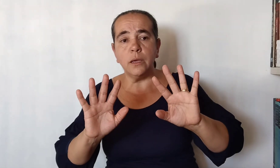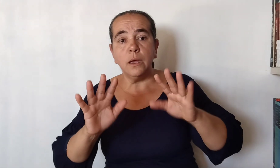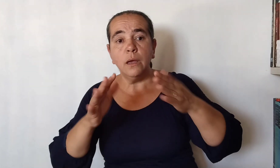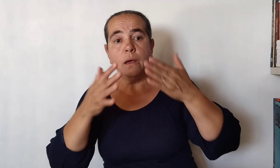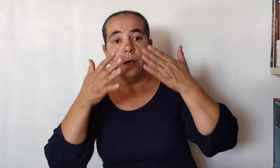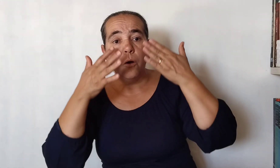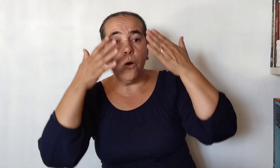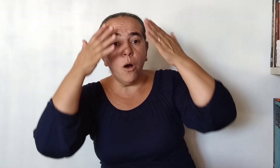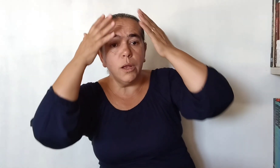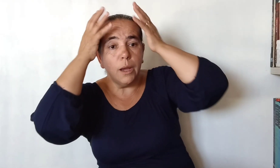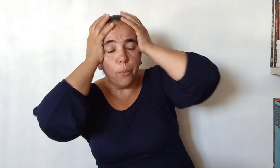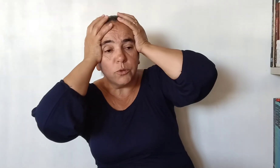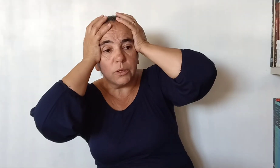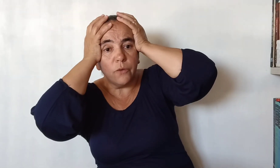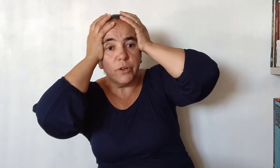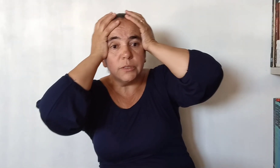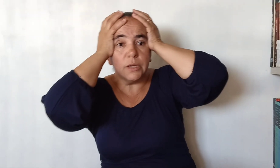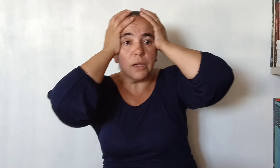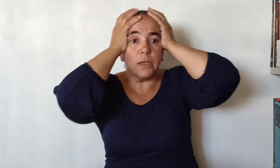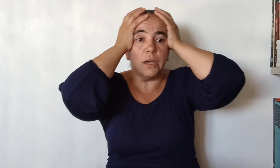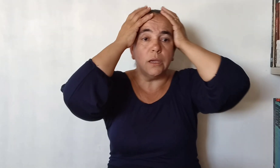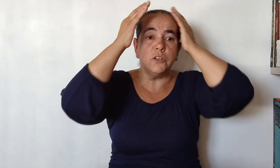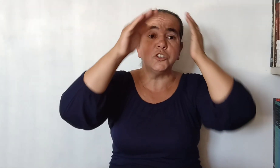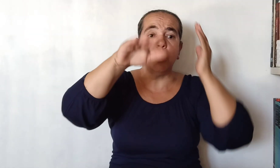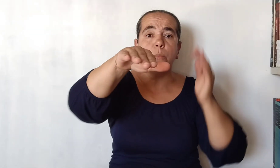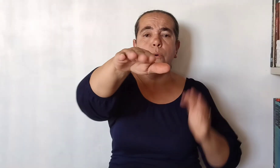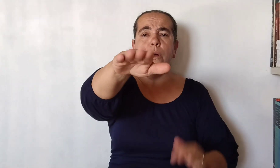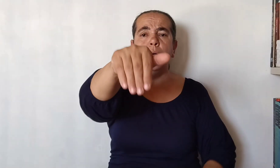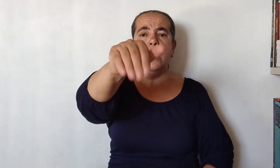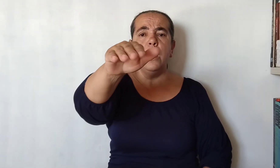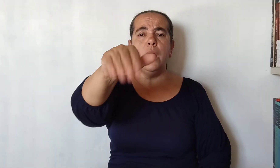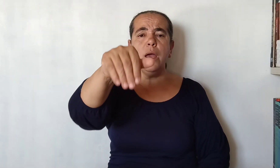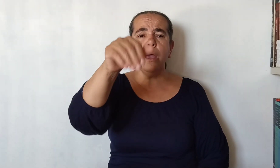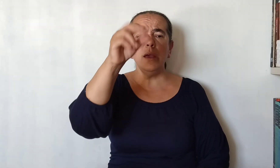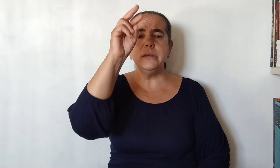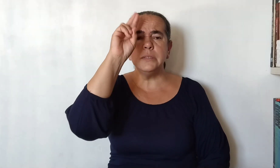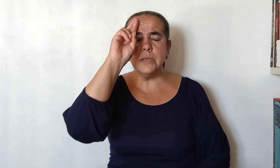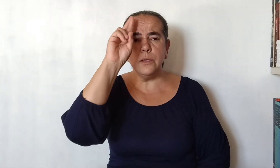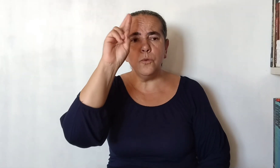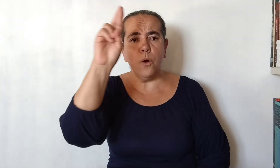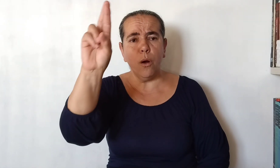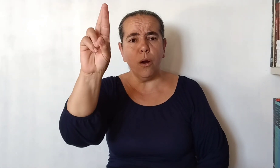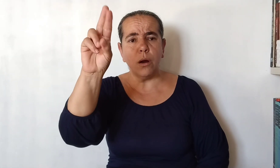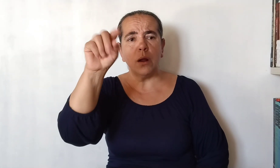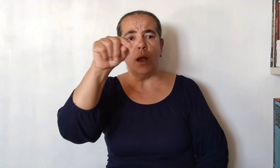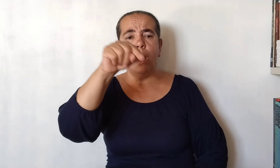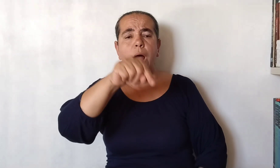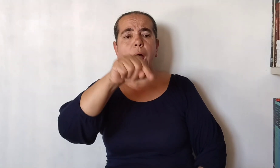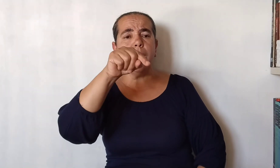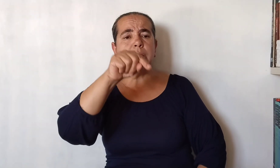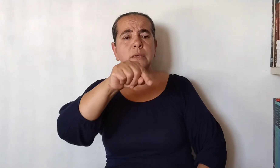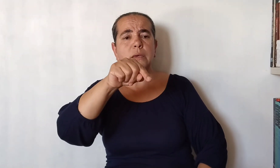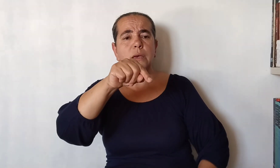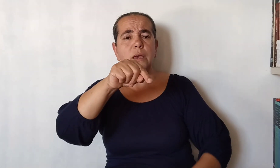aqui. Olha, posso até fazer aqui e chamo: Ei, Senhor,